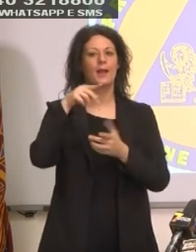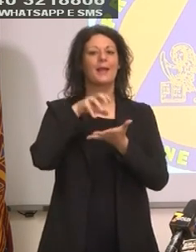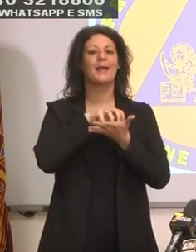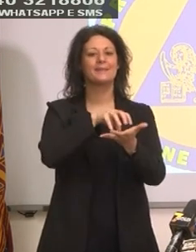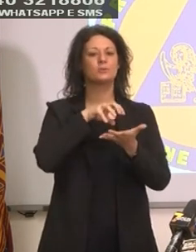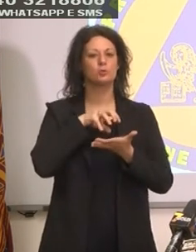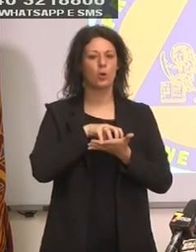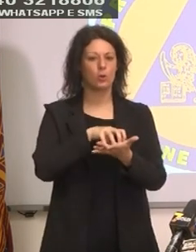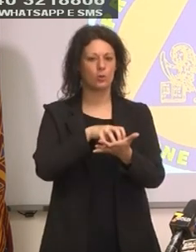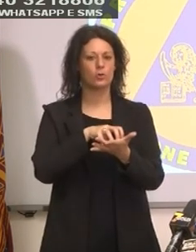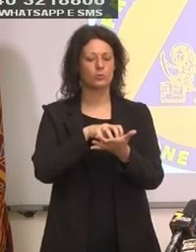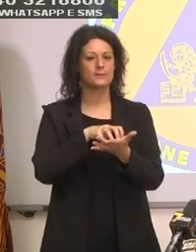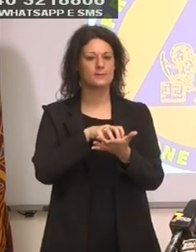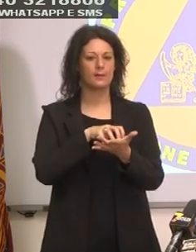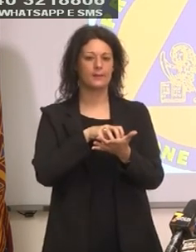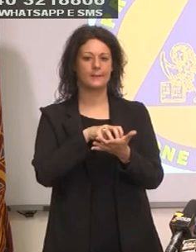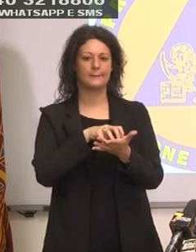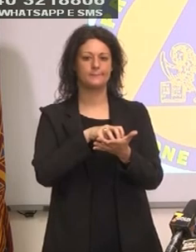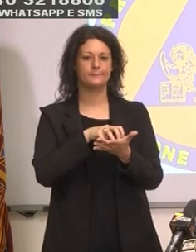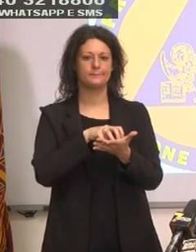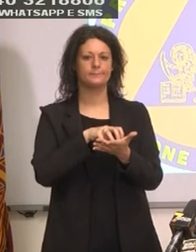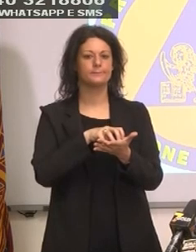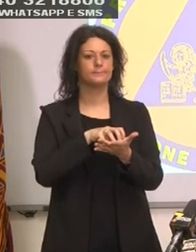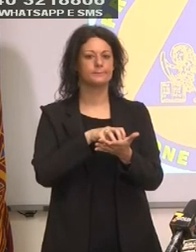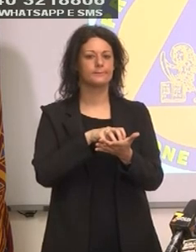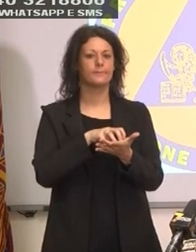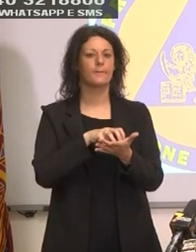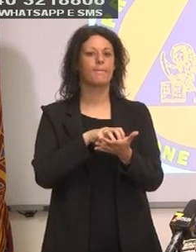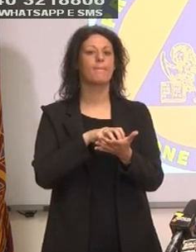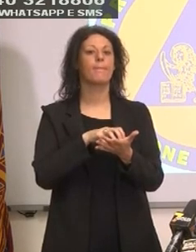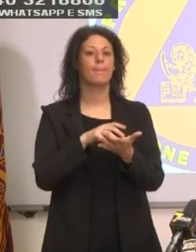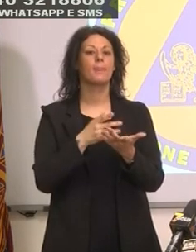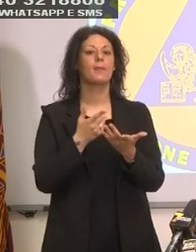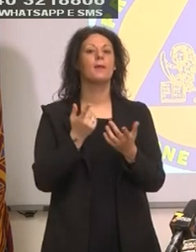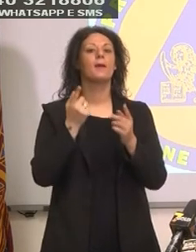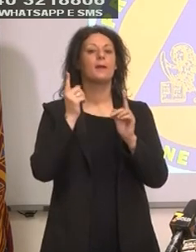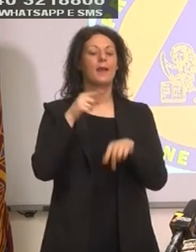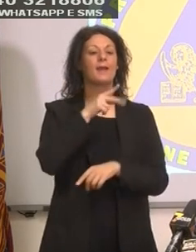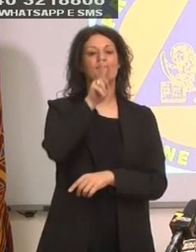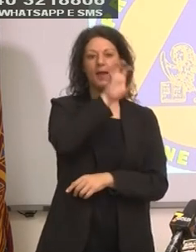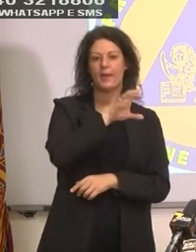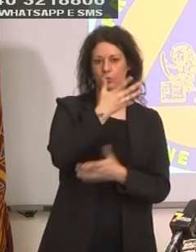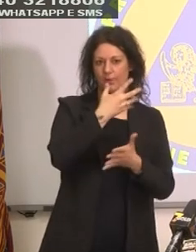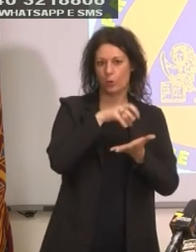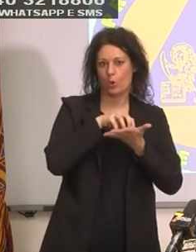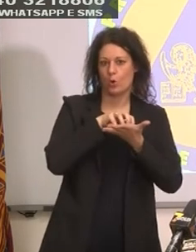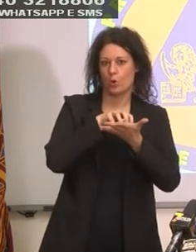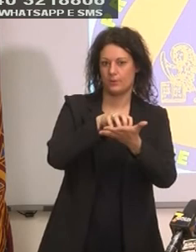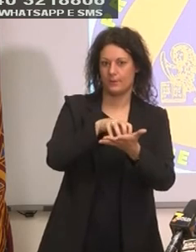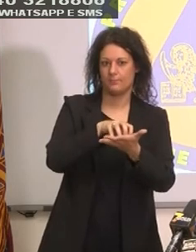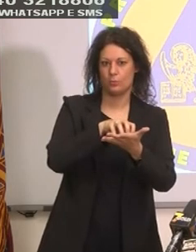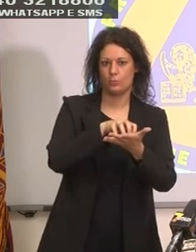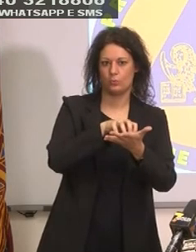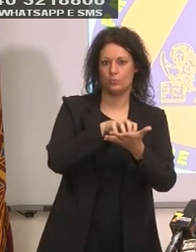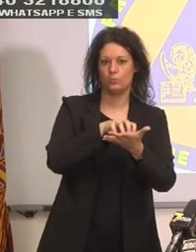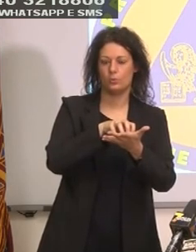tenere conto, sostengono chi le scrive, del contributo che il Veneto dà all'economia. l'autonomia nazionale. Lei è d'accordo